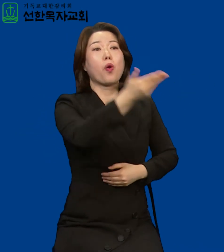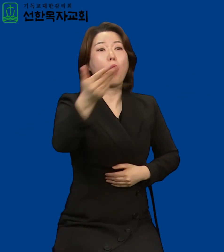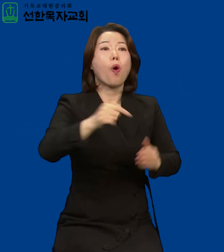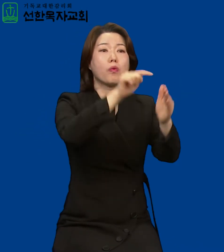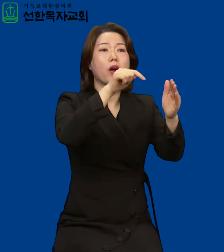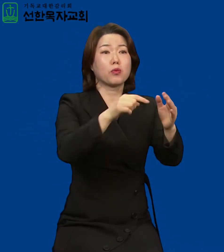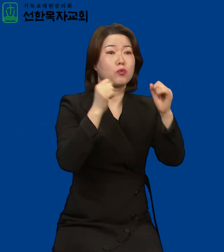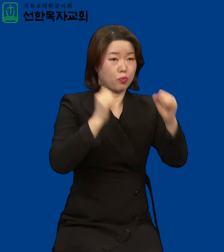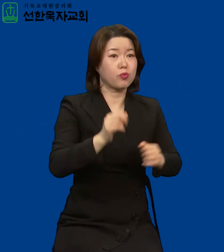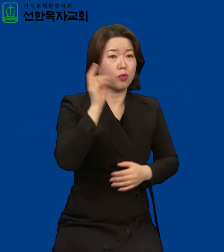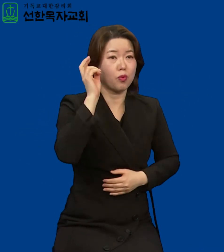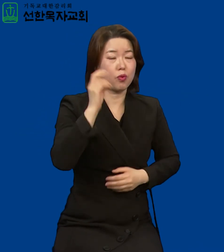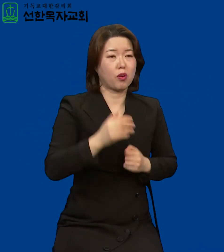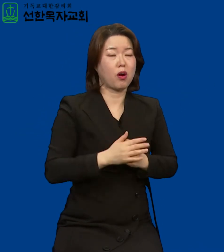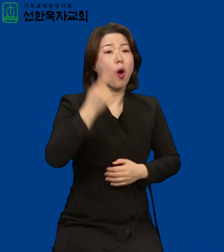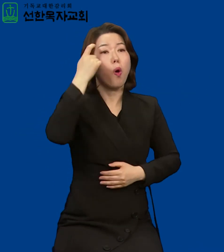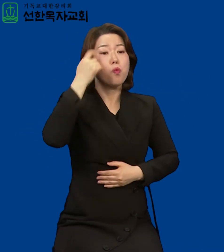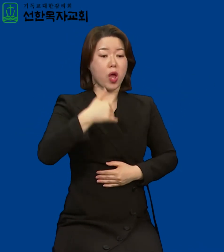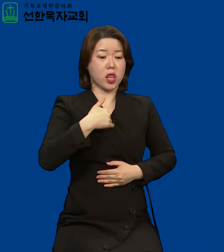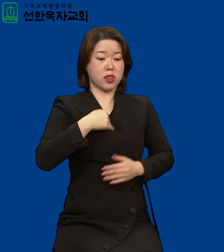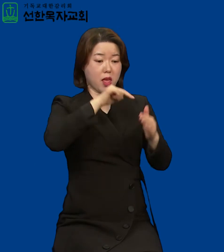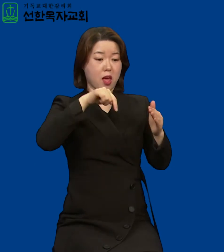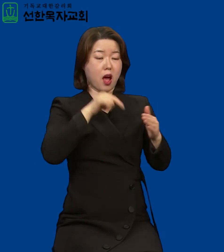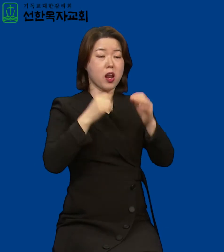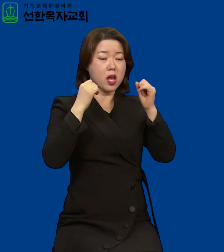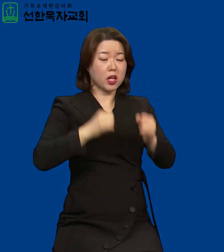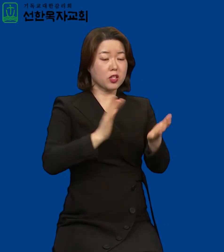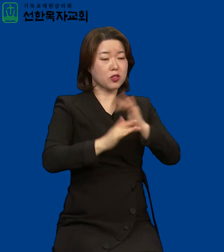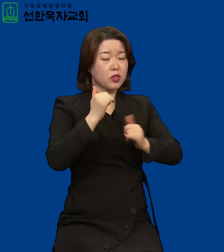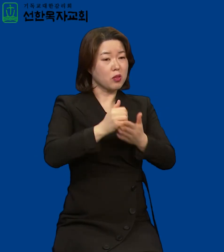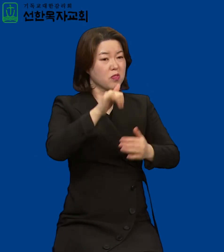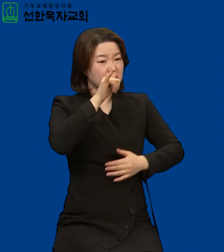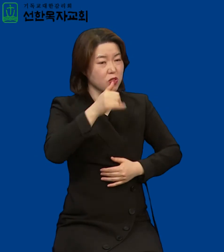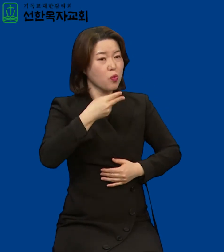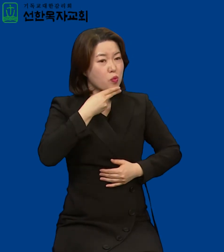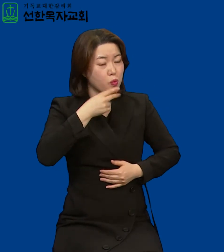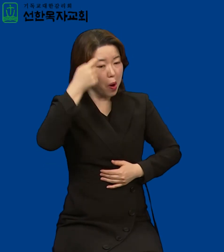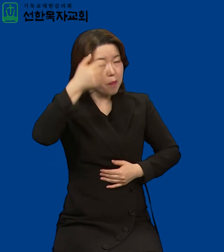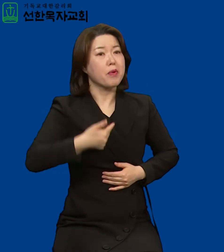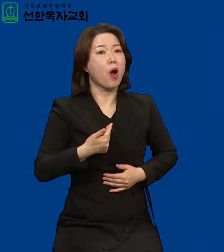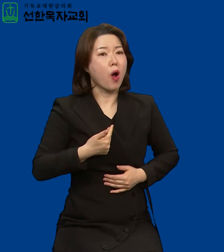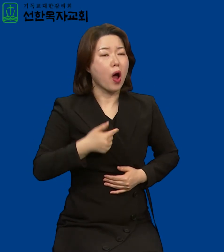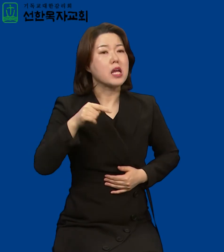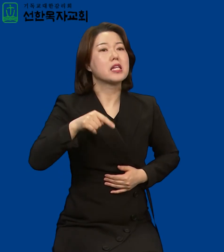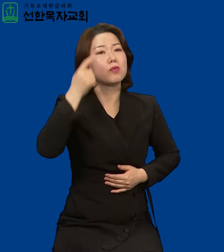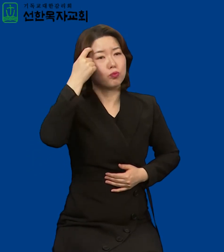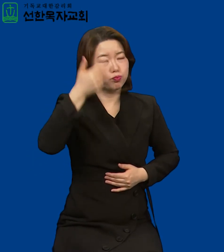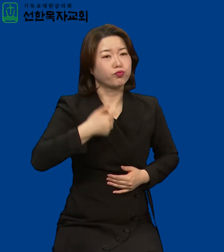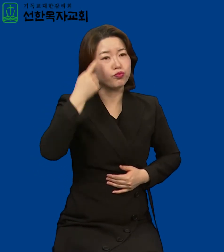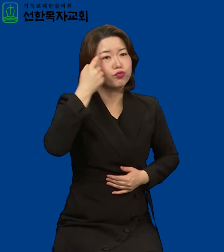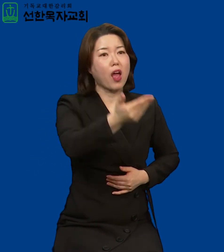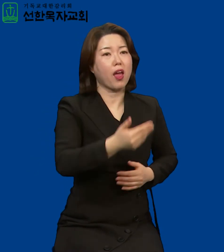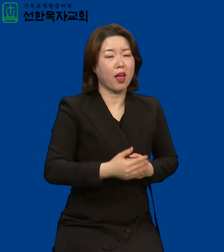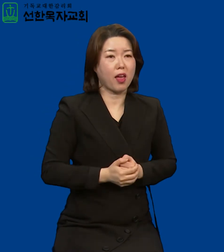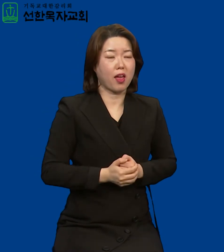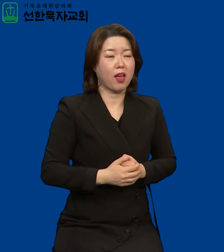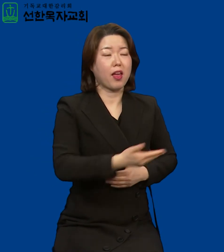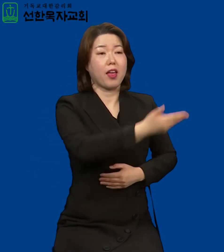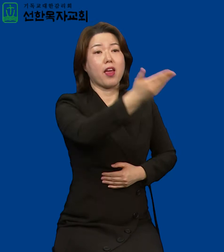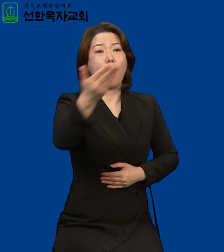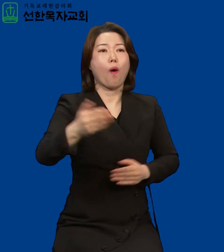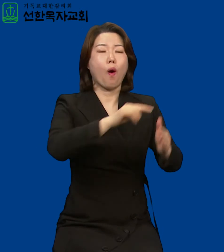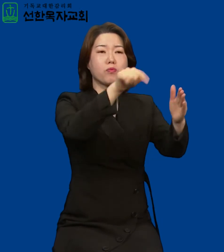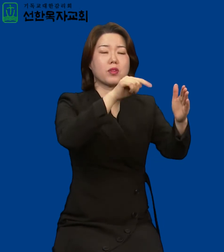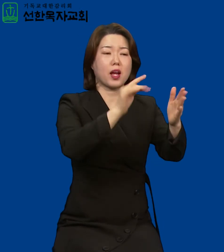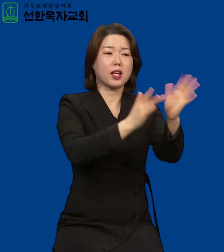계시다. 왜 내 안에 계신 예수님이 계시냐 안 계시냐, 왜 그걸 묻느냐는 거예요. 여러분 안에